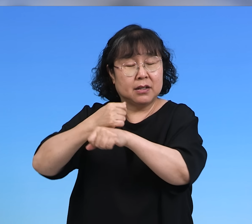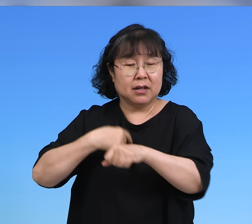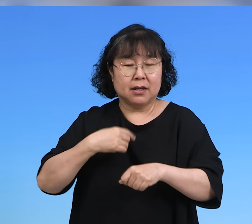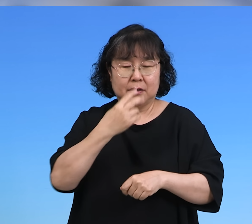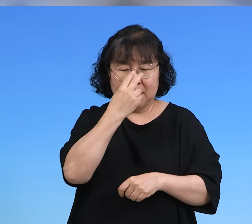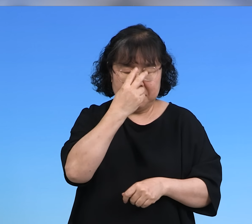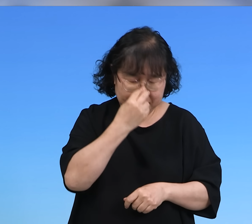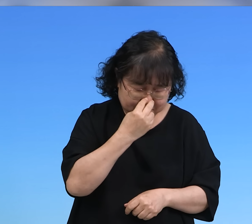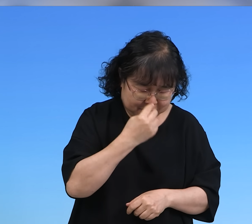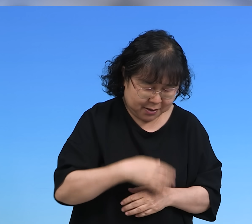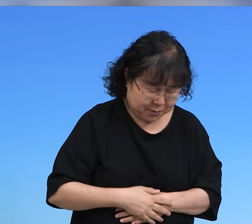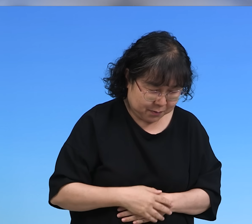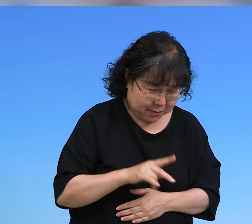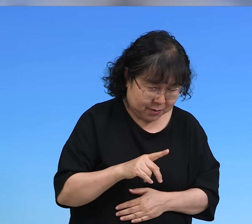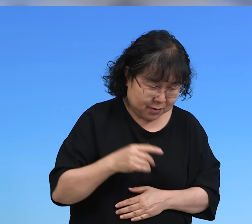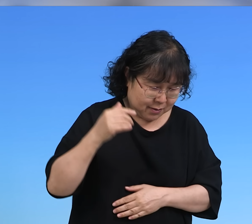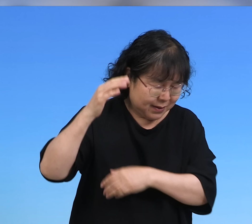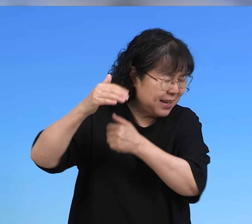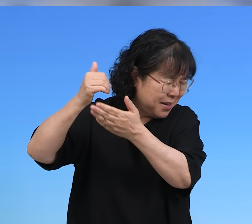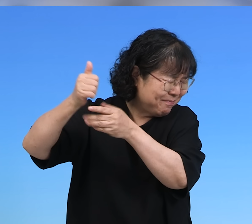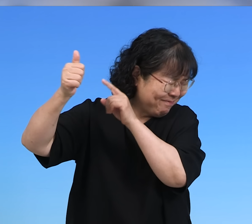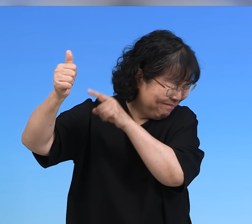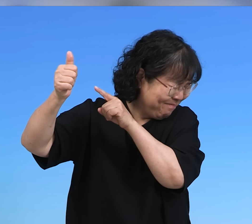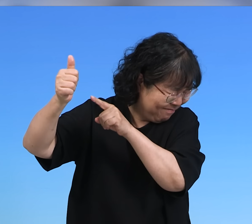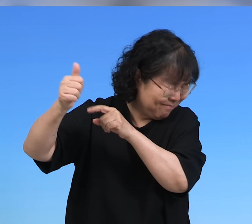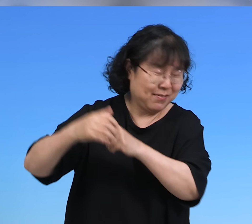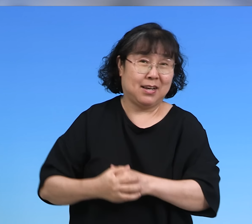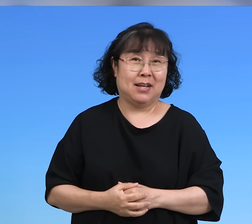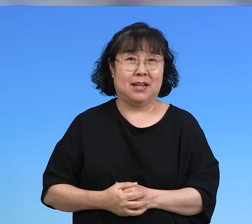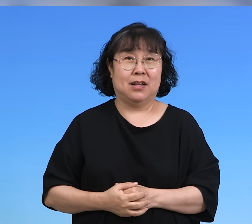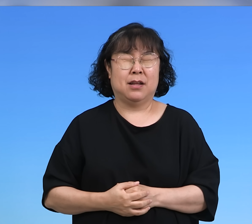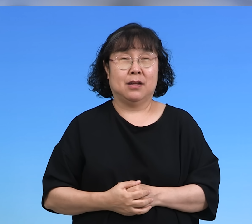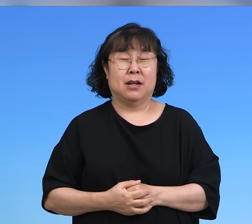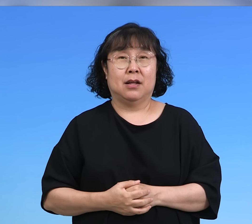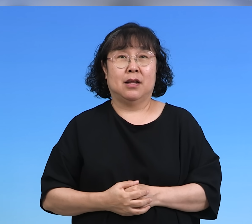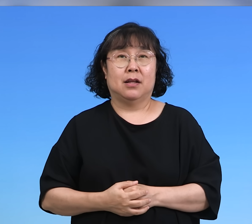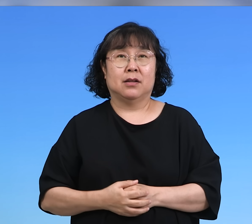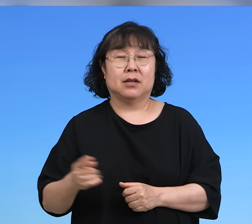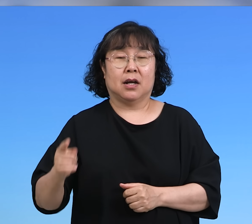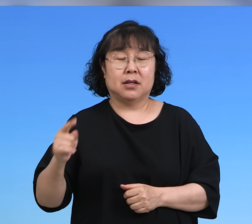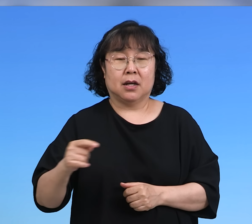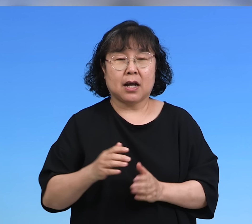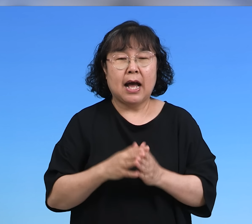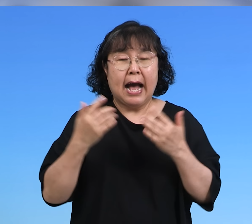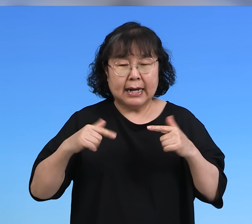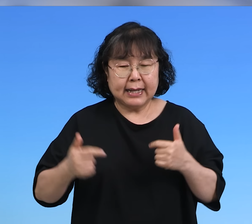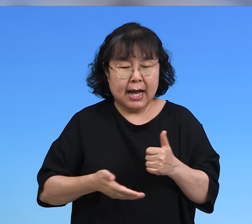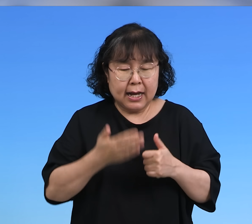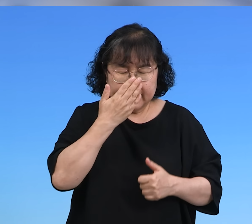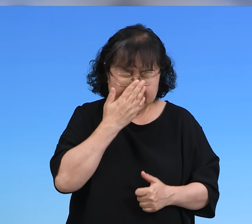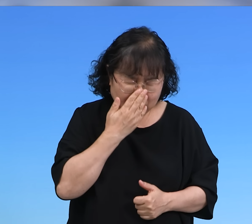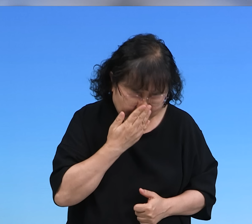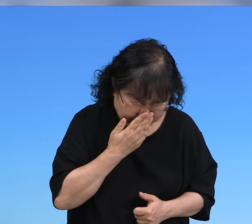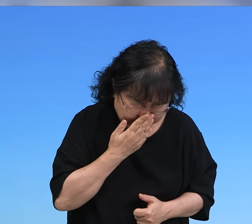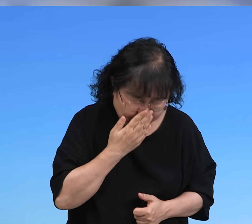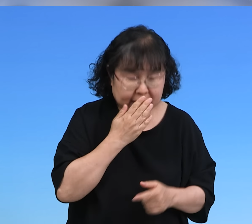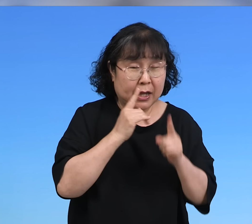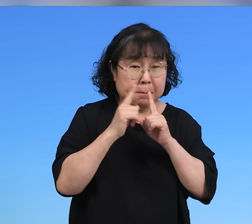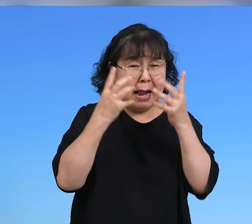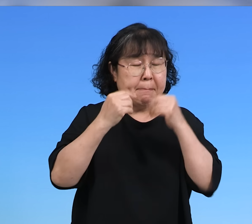까는 법도 배우고 뭐 이렇게. 뭐 노회에 가도 뭐 저 젊은 목사가 참 겸손해 이런 얘기 많이 들었거든요. 여러분